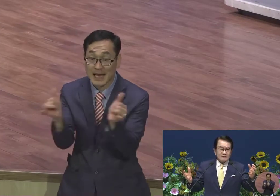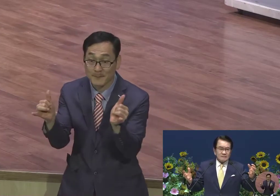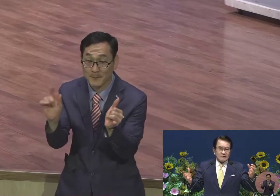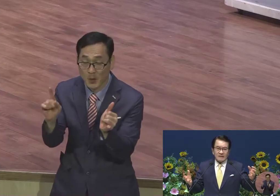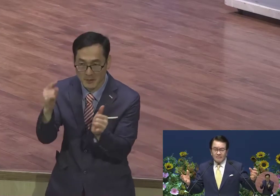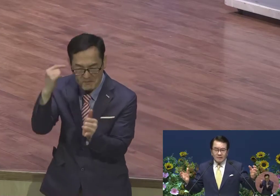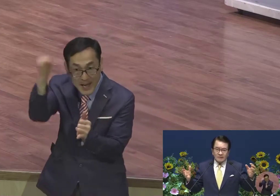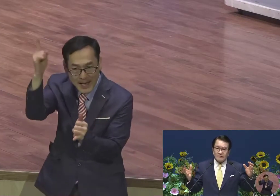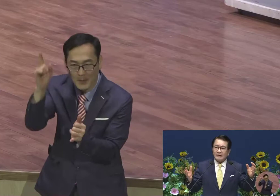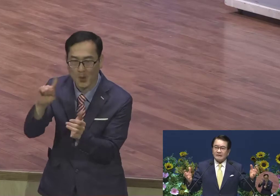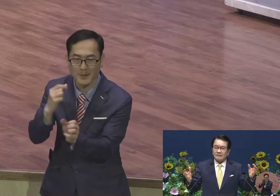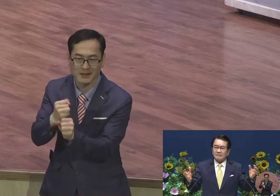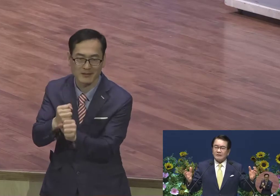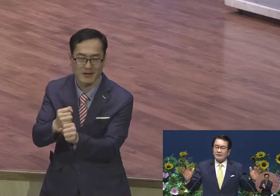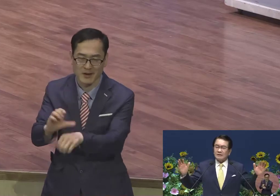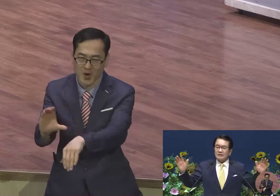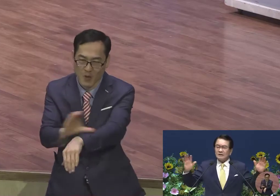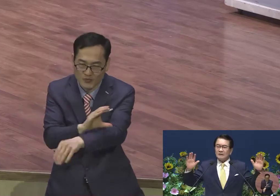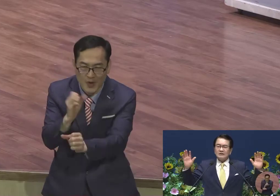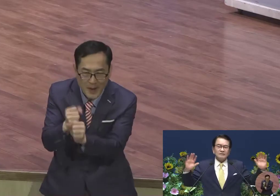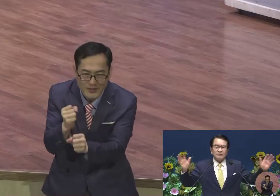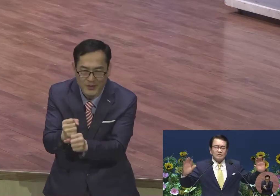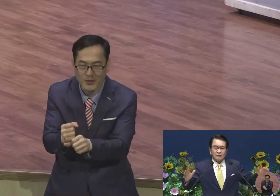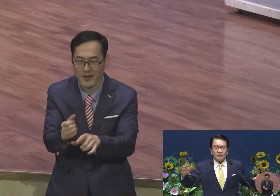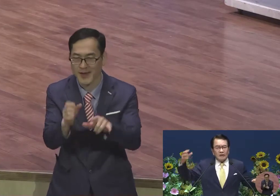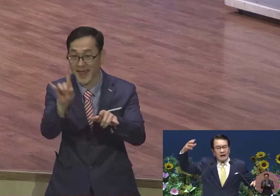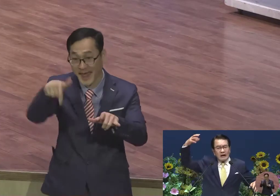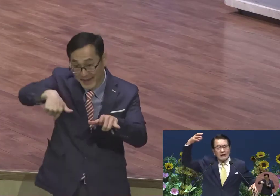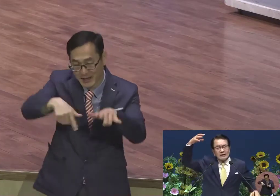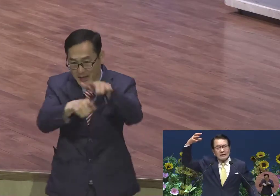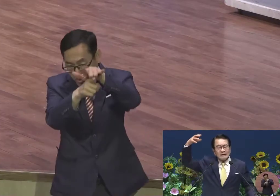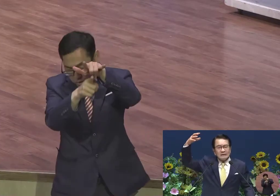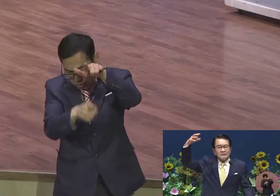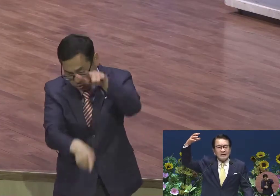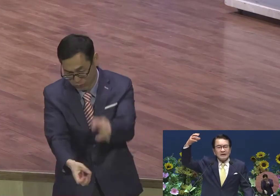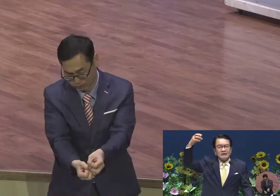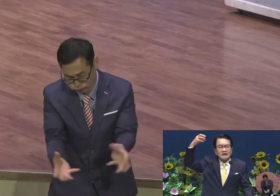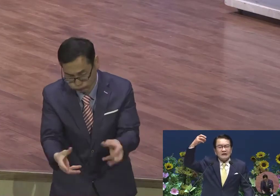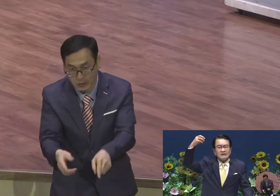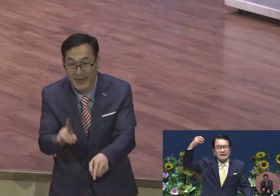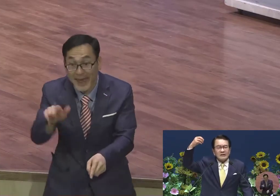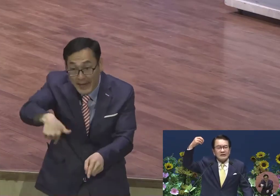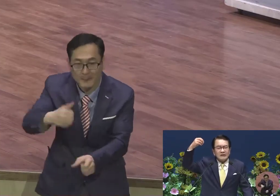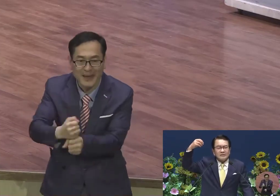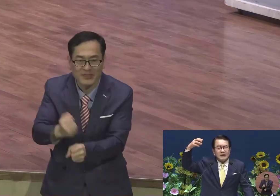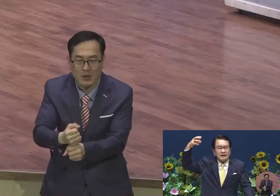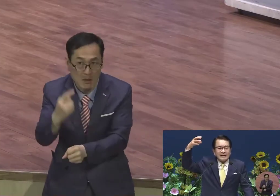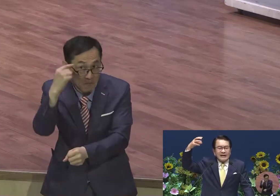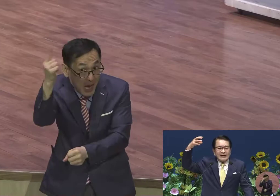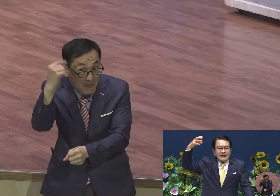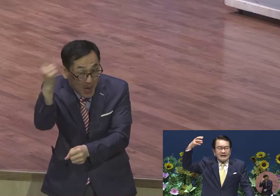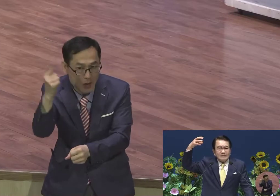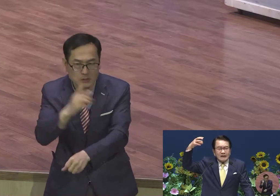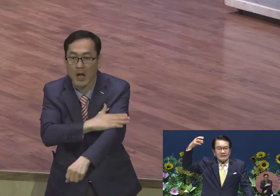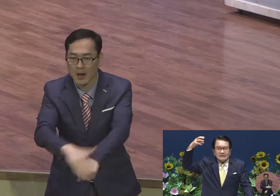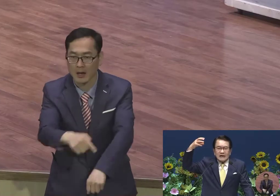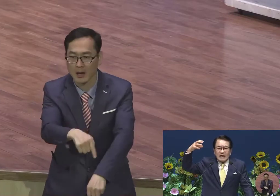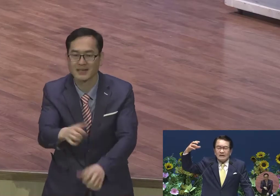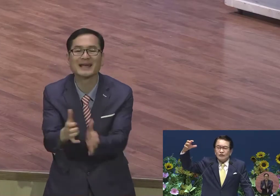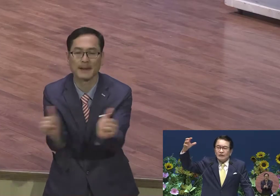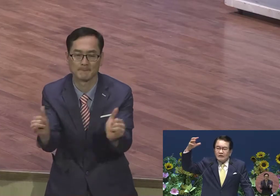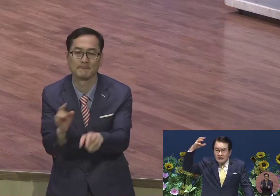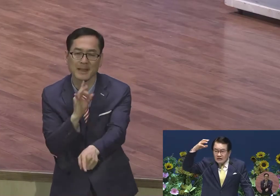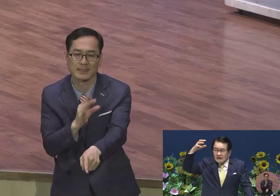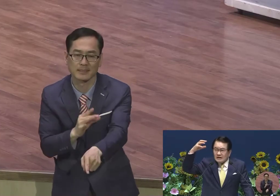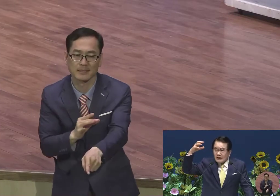컴퓨터 만들고 이건 어느 짐승도 못해요. 하나님의 형상을 닮았기 때문에 그 말은